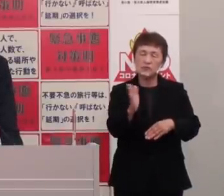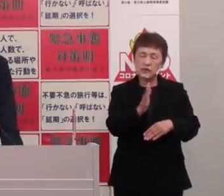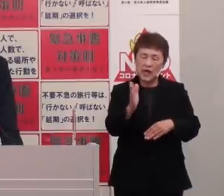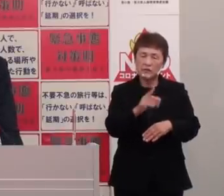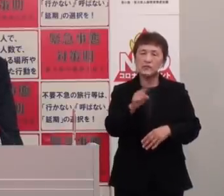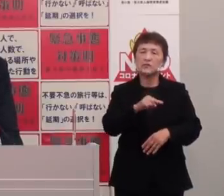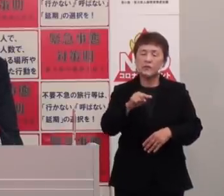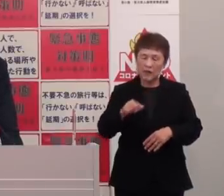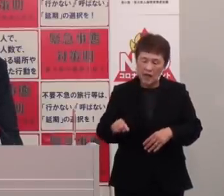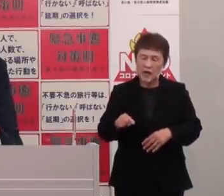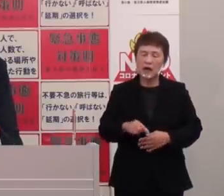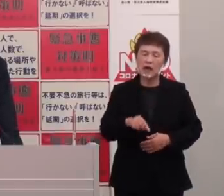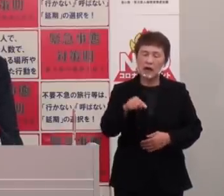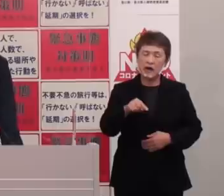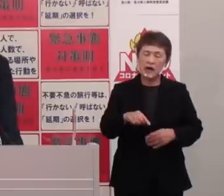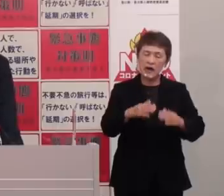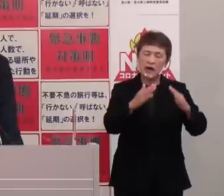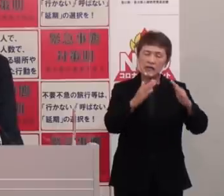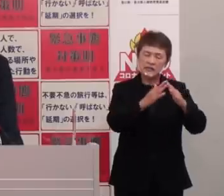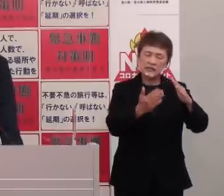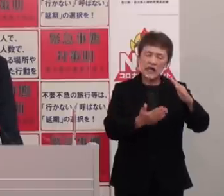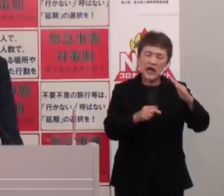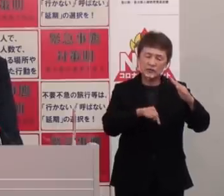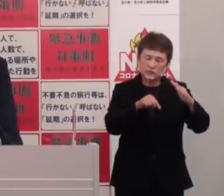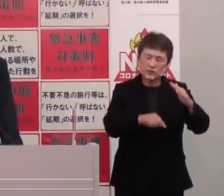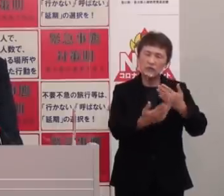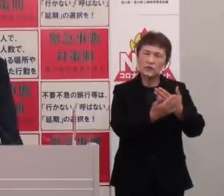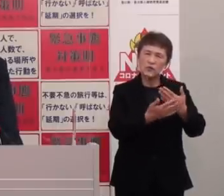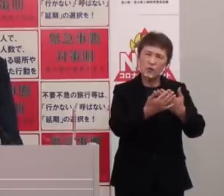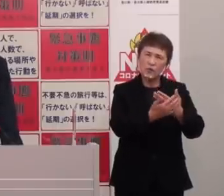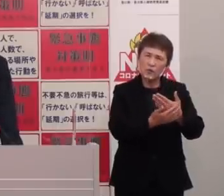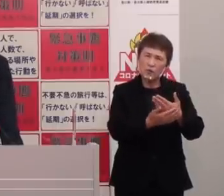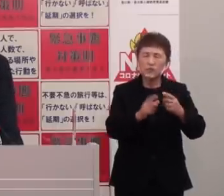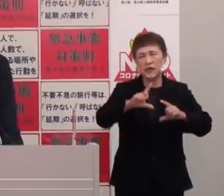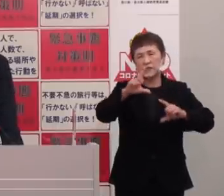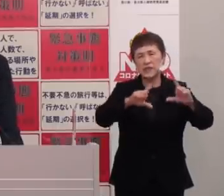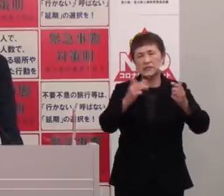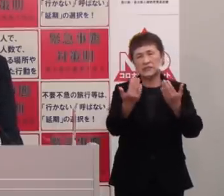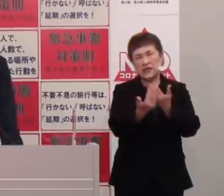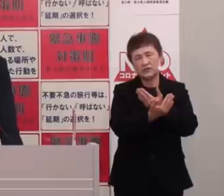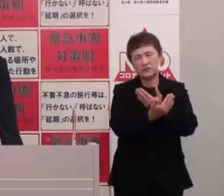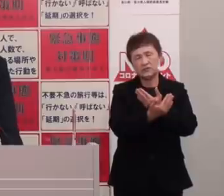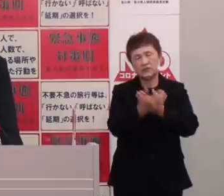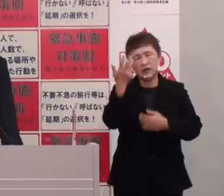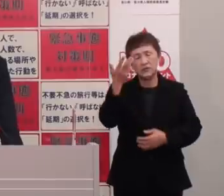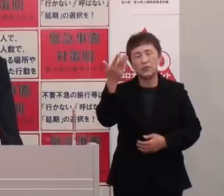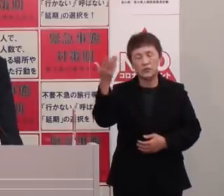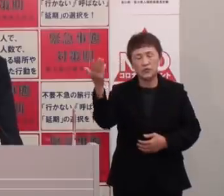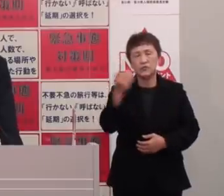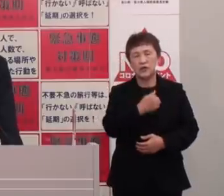点では自宅療養という形になることも想定されます。